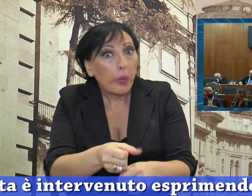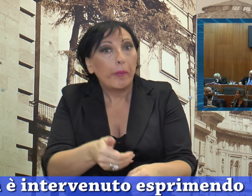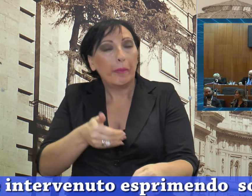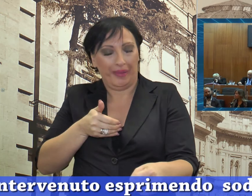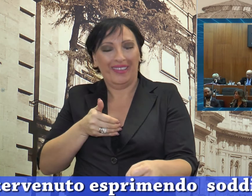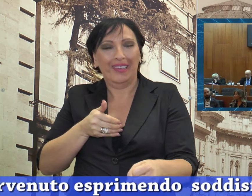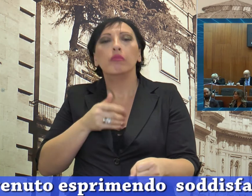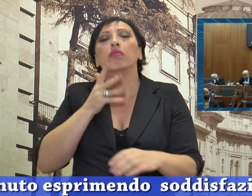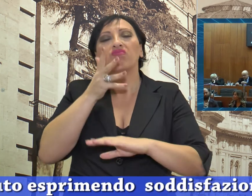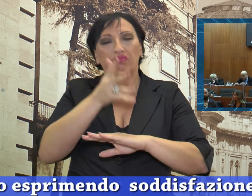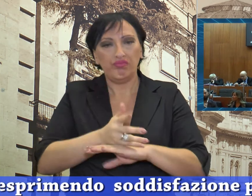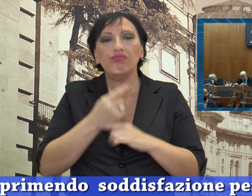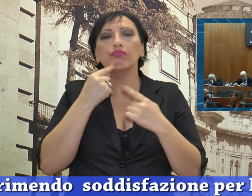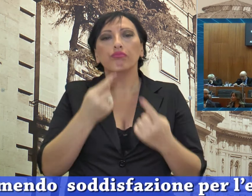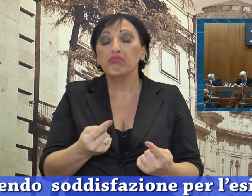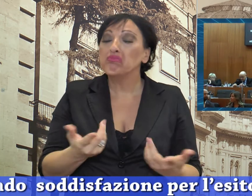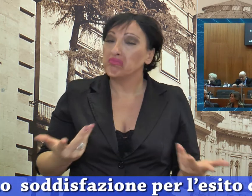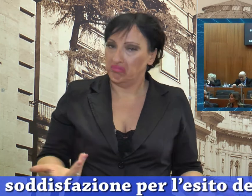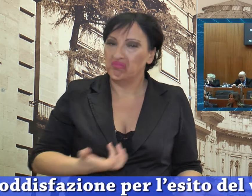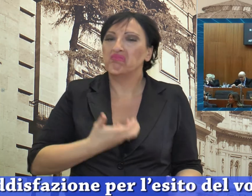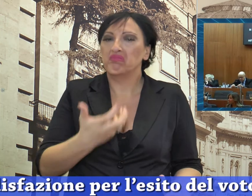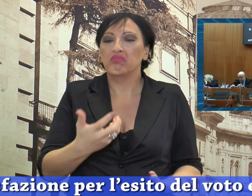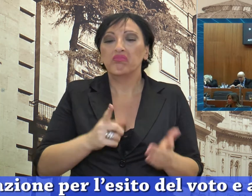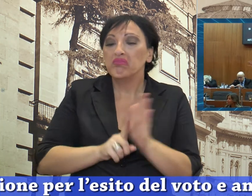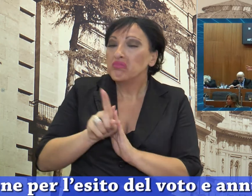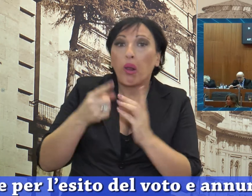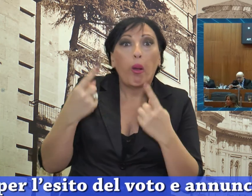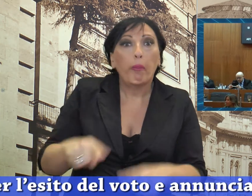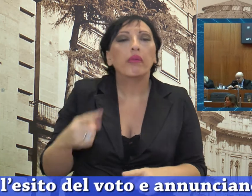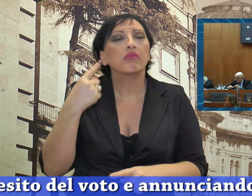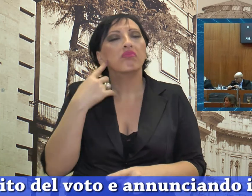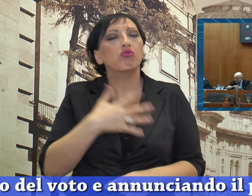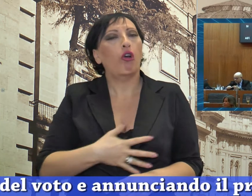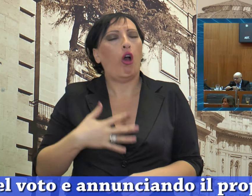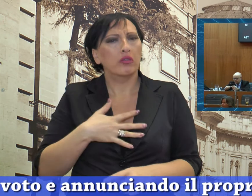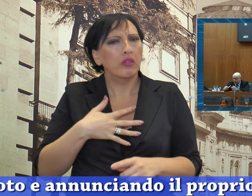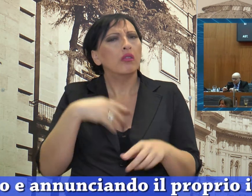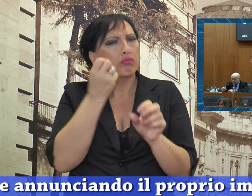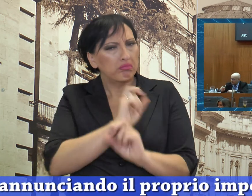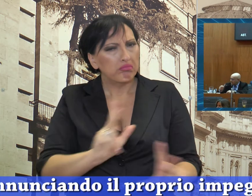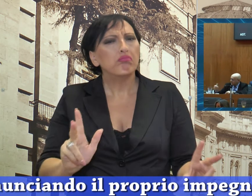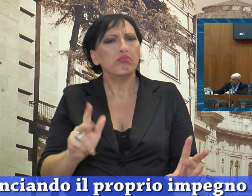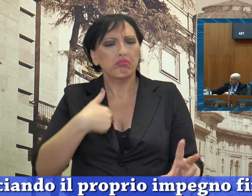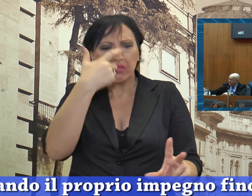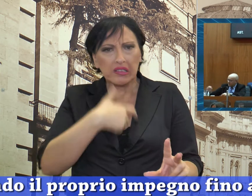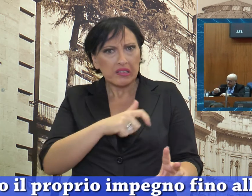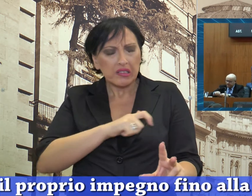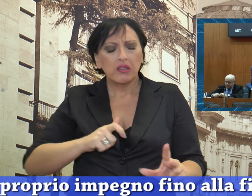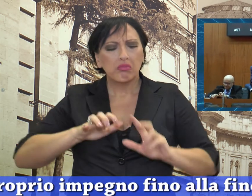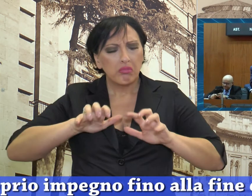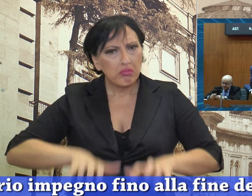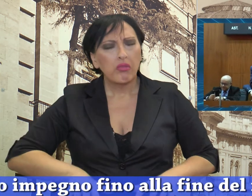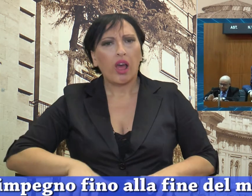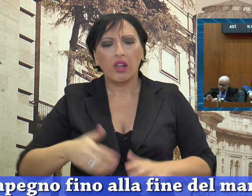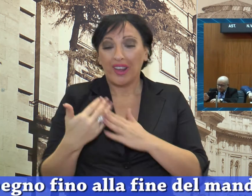intervenuto esprimendo soddisfazione per l'esito del voto e annunciando il proprio impegno fino alla fine